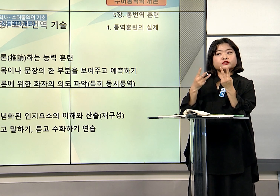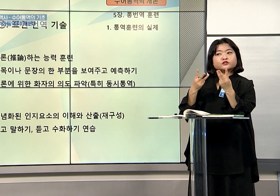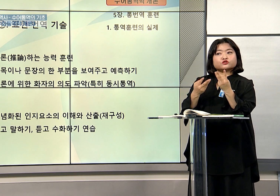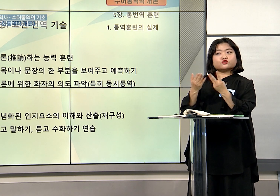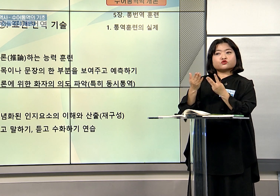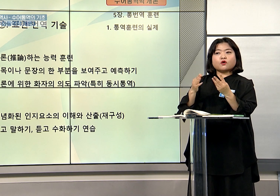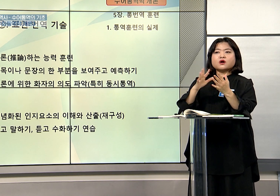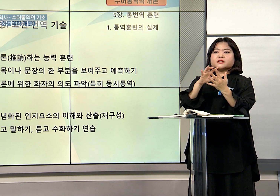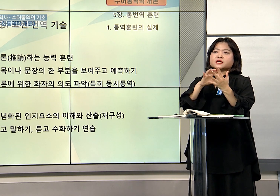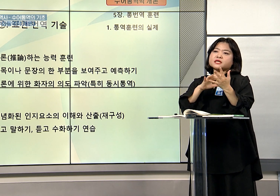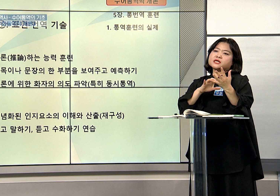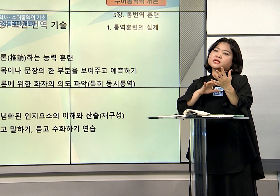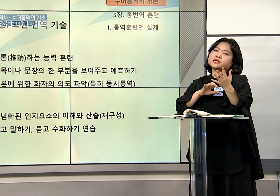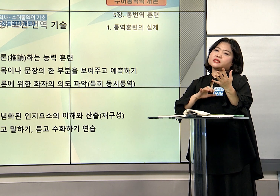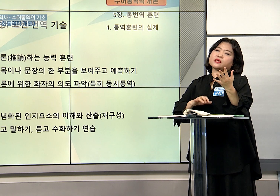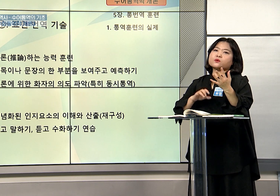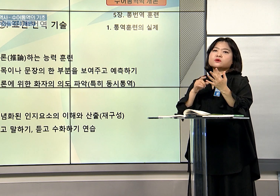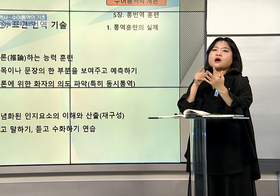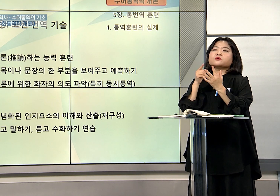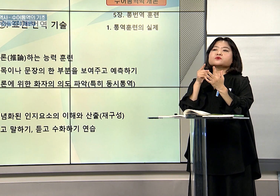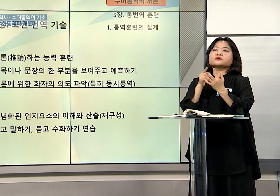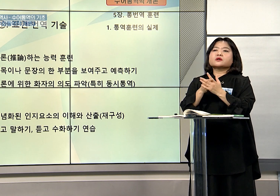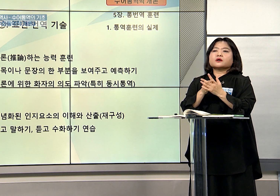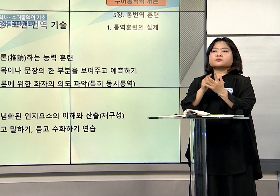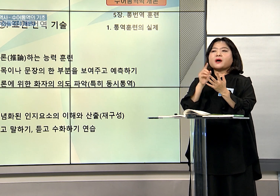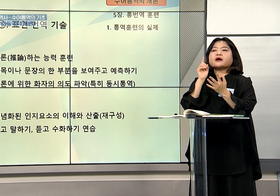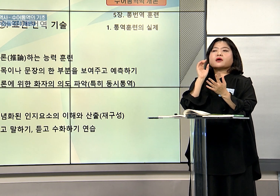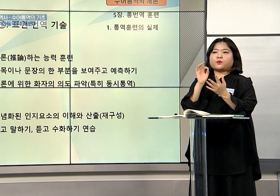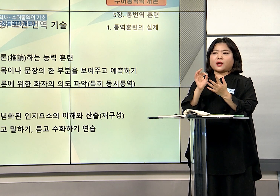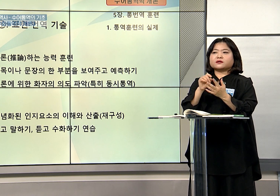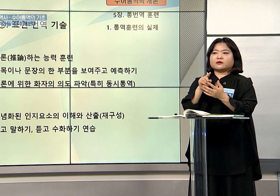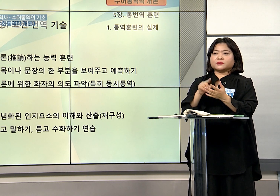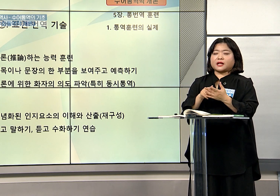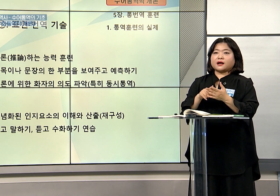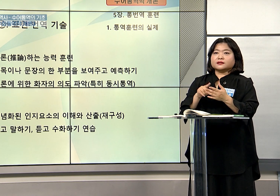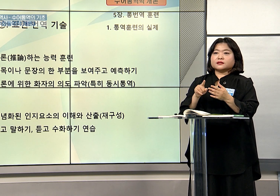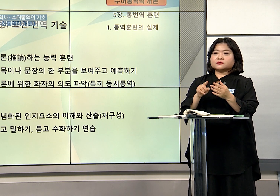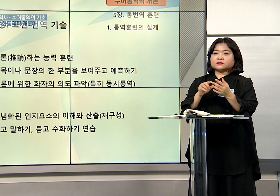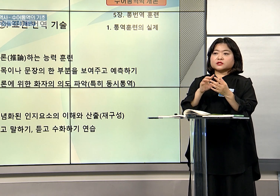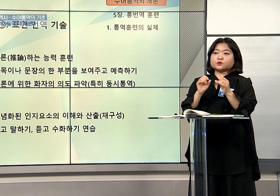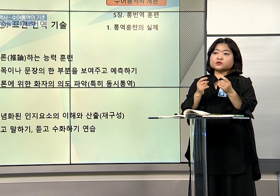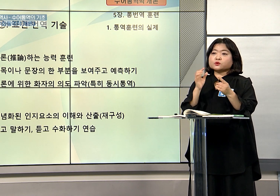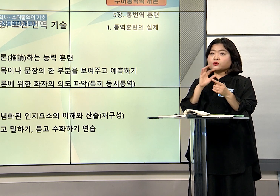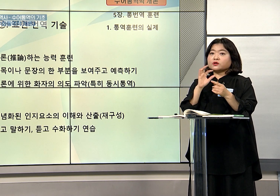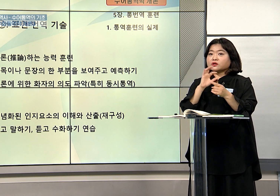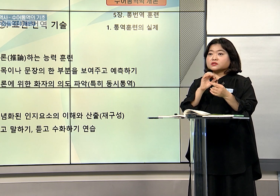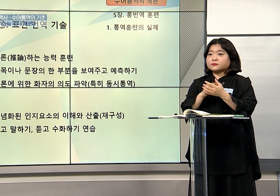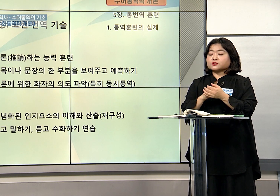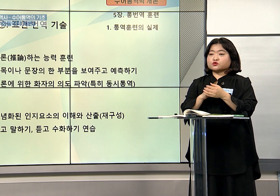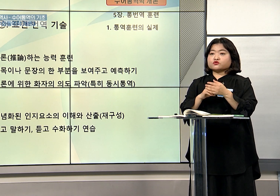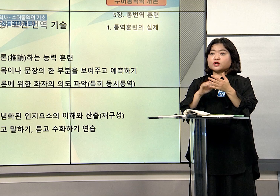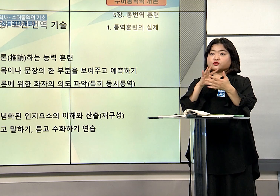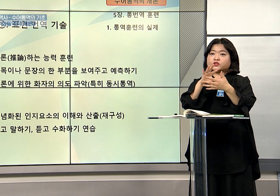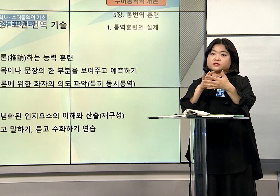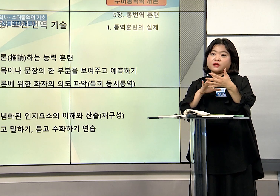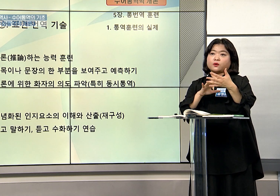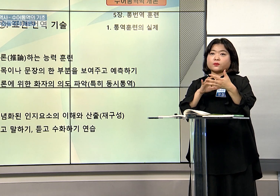세 줄을 주고 긴 내용을 한번 파악해 보라는 겁니다. 그래서 특히 동시통역 연습에서 중요할 수도 있는데요.